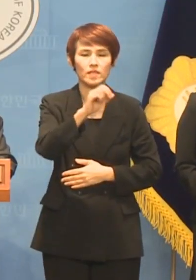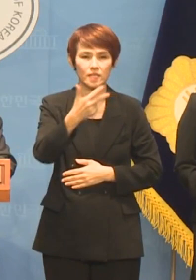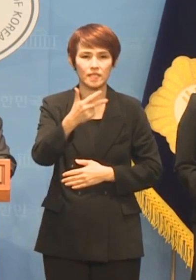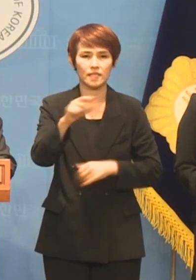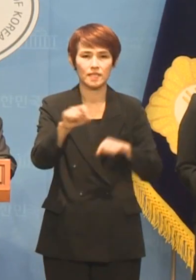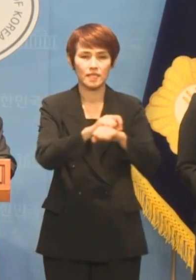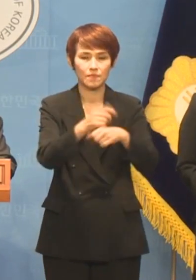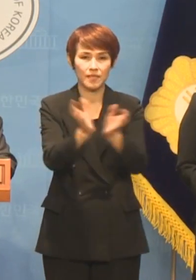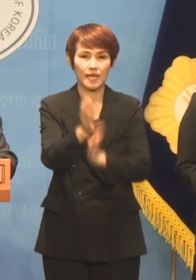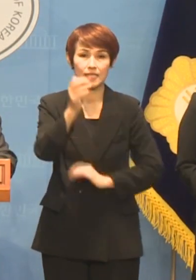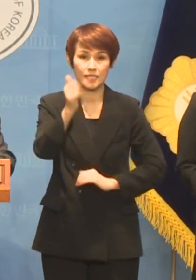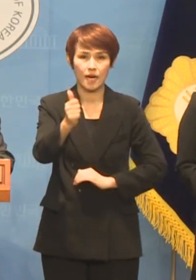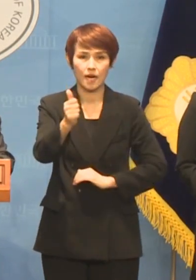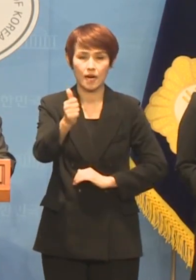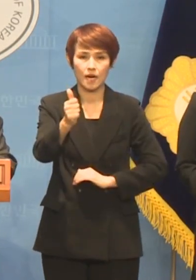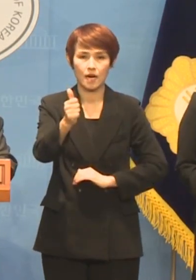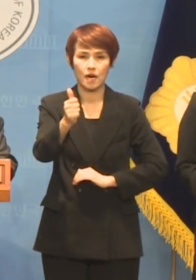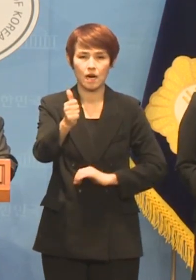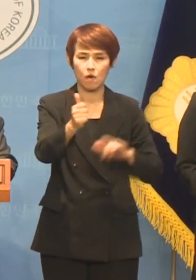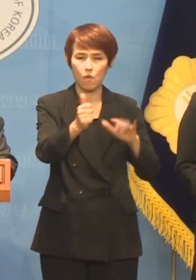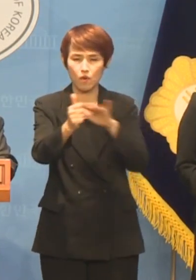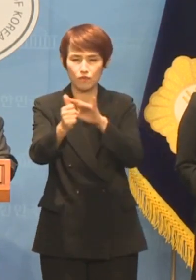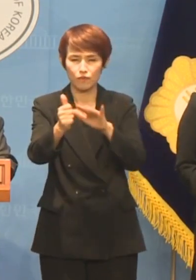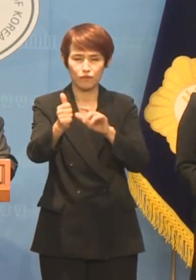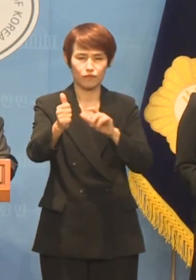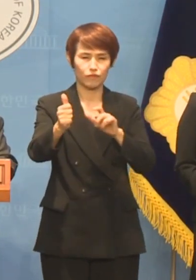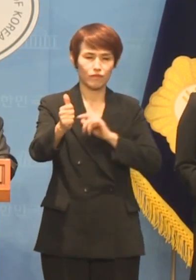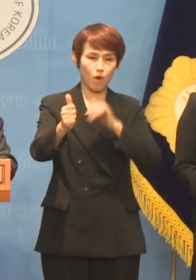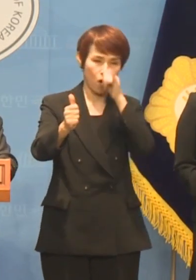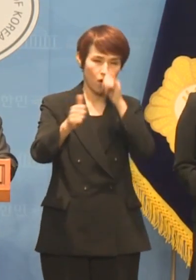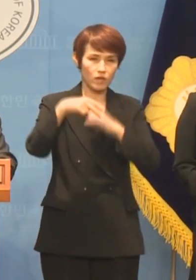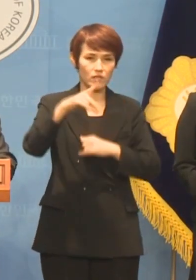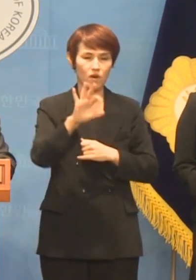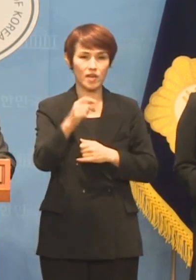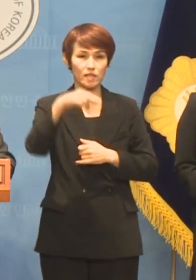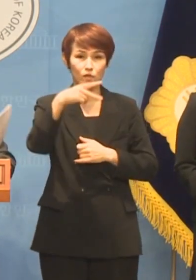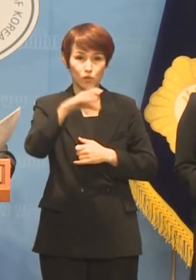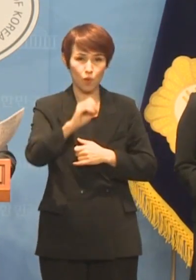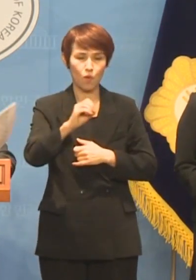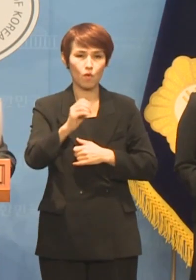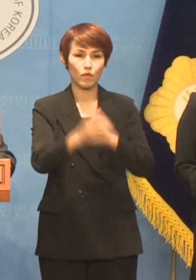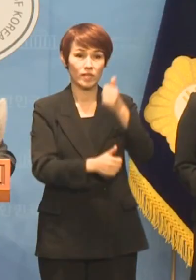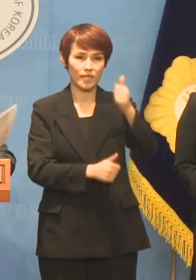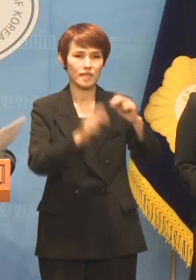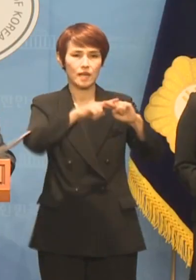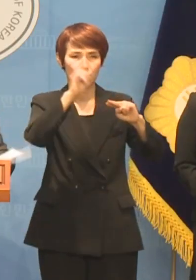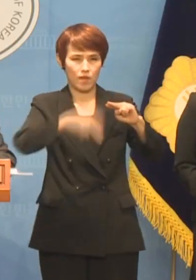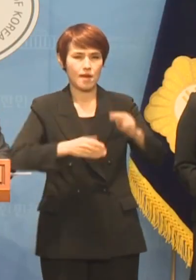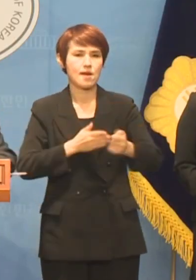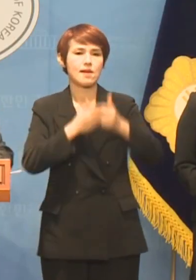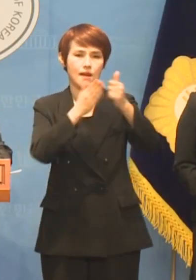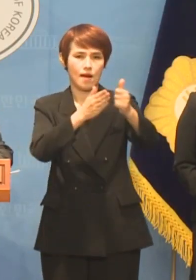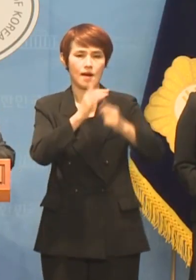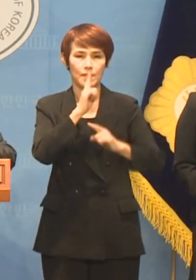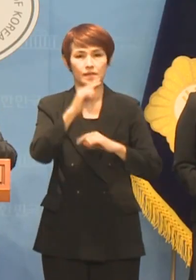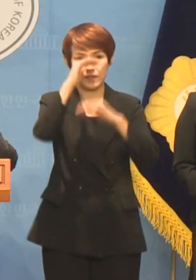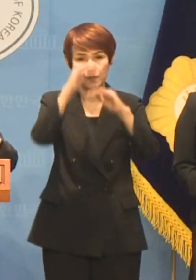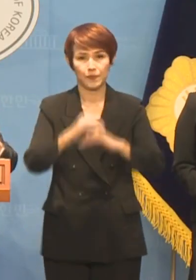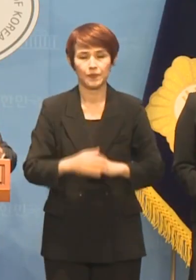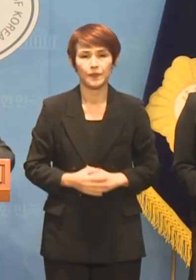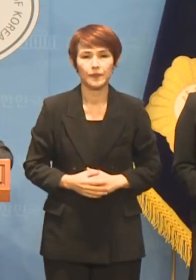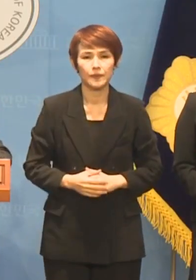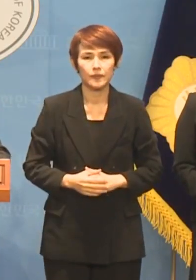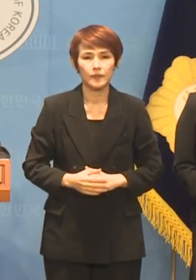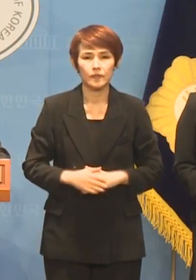특임단장 해유 의심받는 성일종 위원장 사퇴 촉구 기자회견이 되겠습니다. 먼저